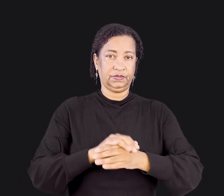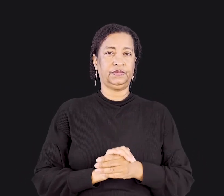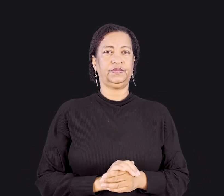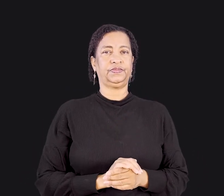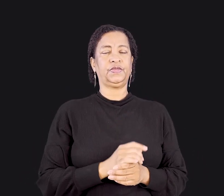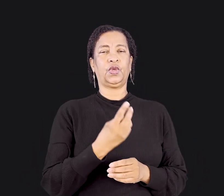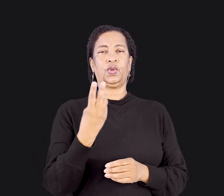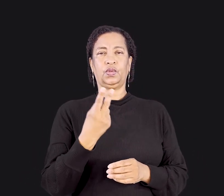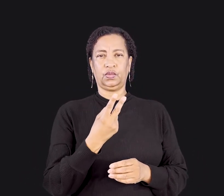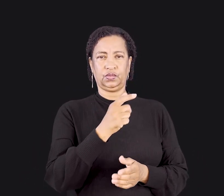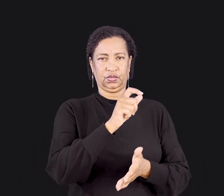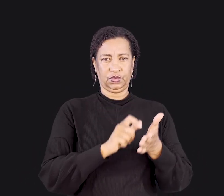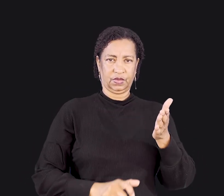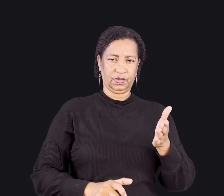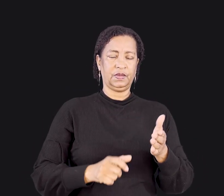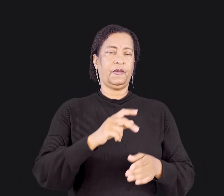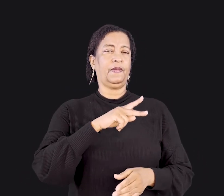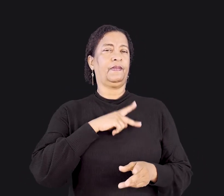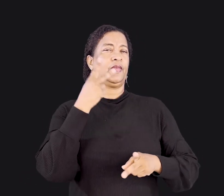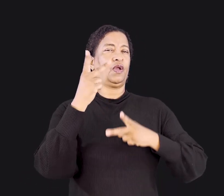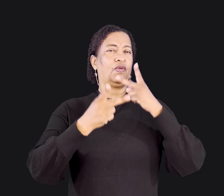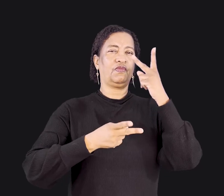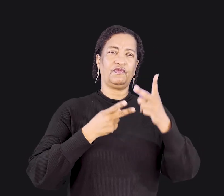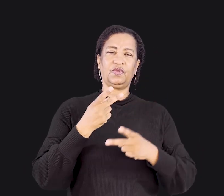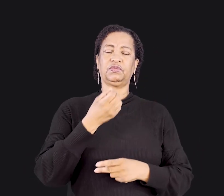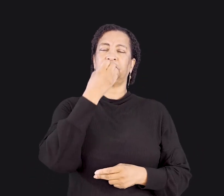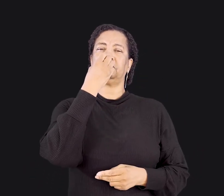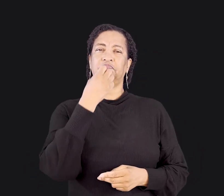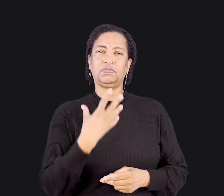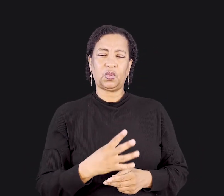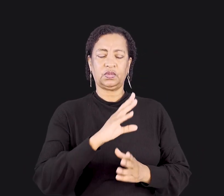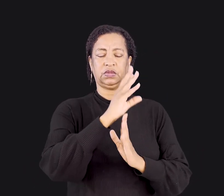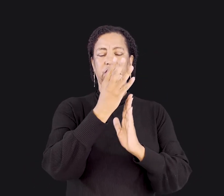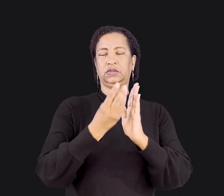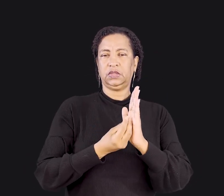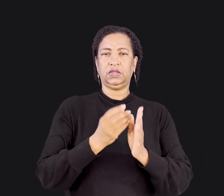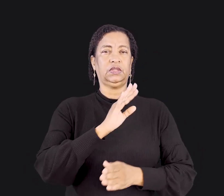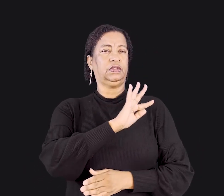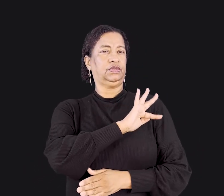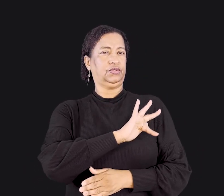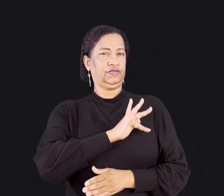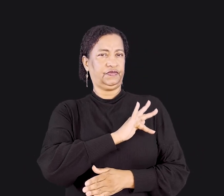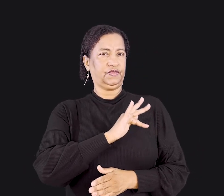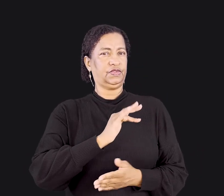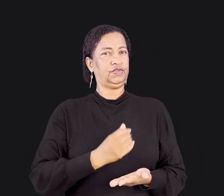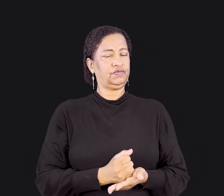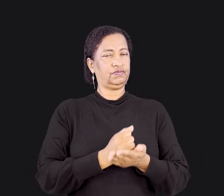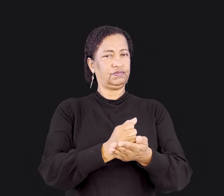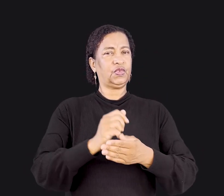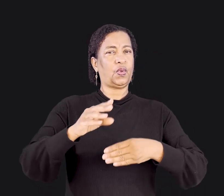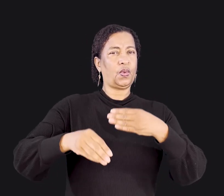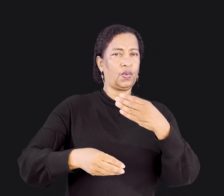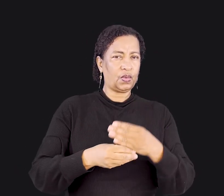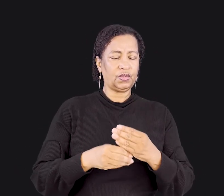Nestes 2 capítulos, Paulo ressaltou a generosidade da igreja de Filipos que contribuía além das